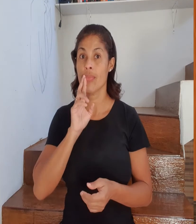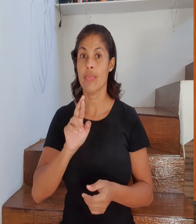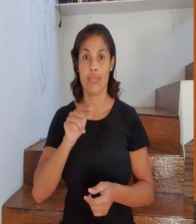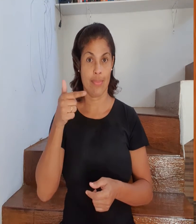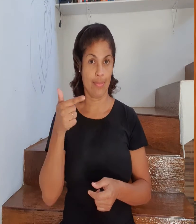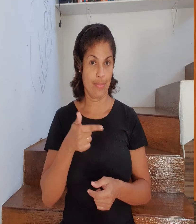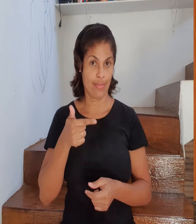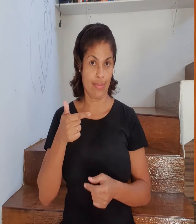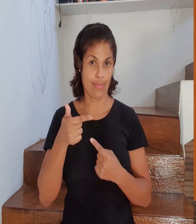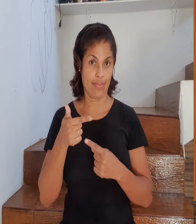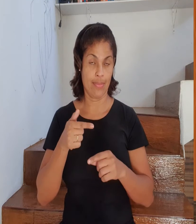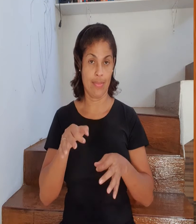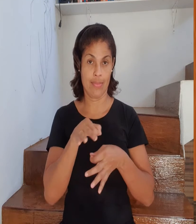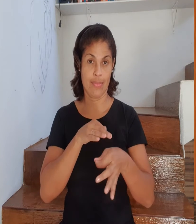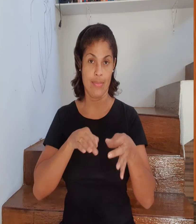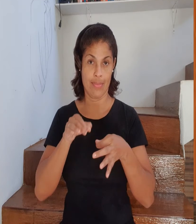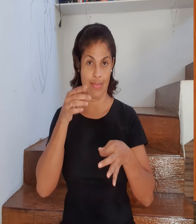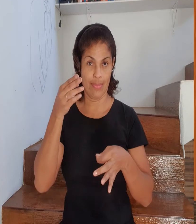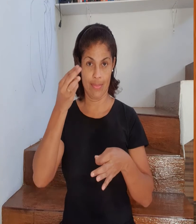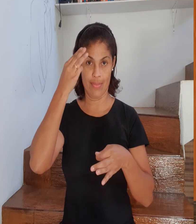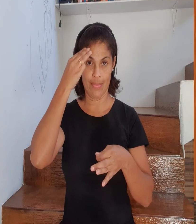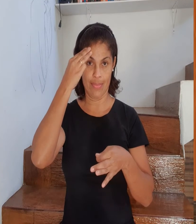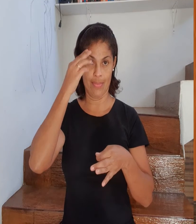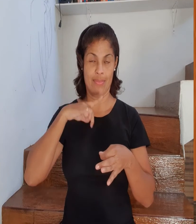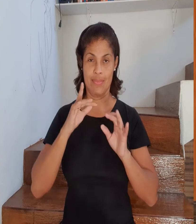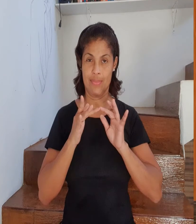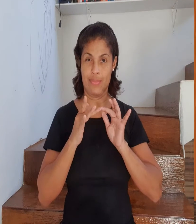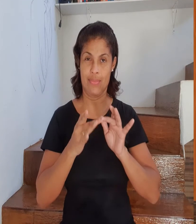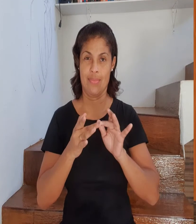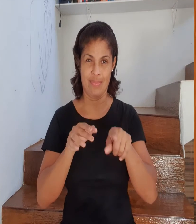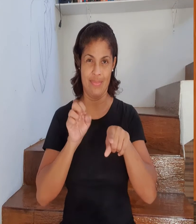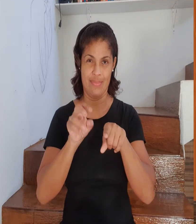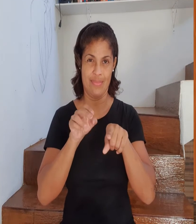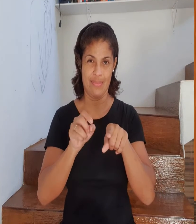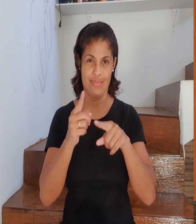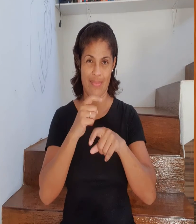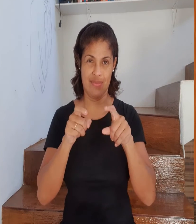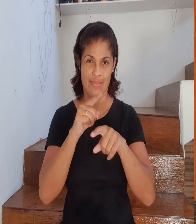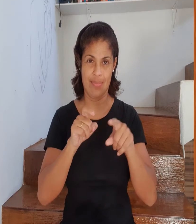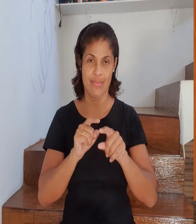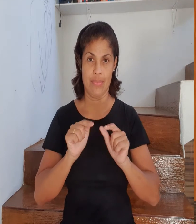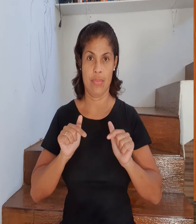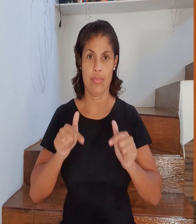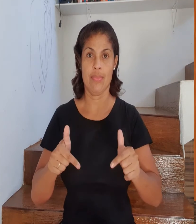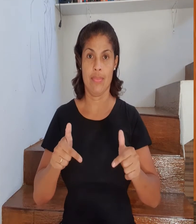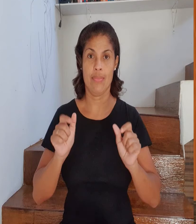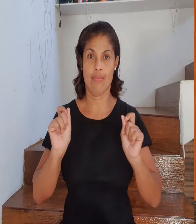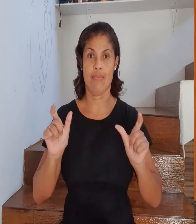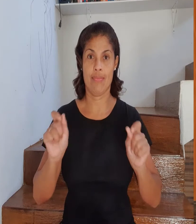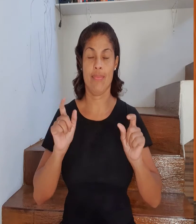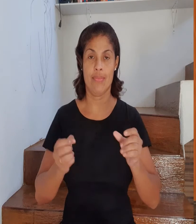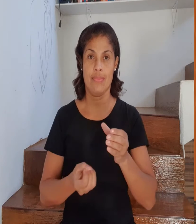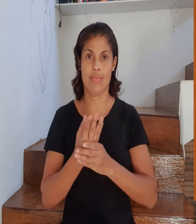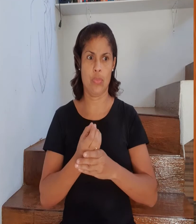Na resposta secundária, as células de memória que já entraram em contato com o antígeno foram ativadas